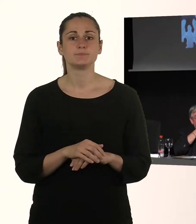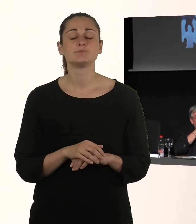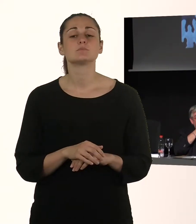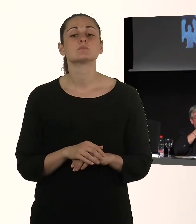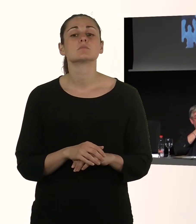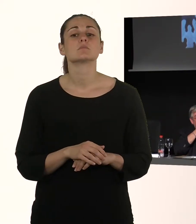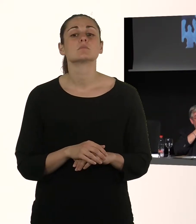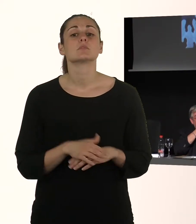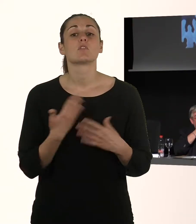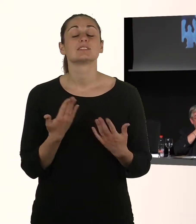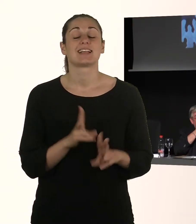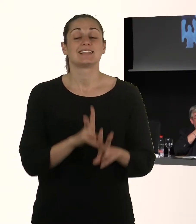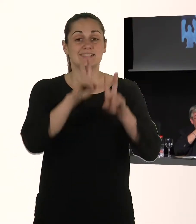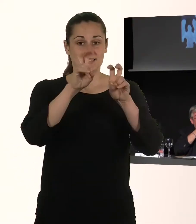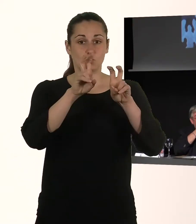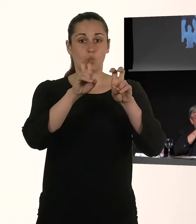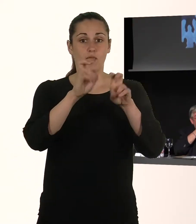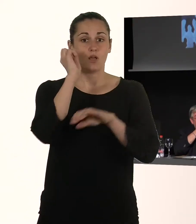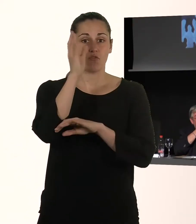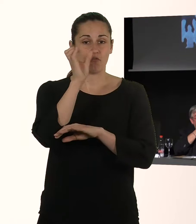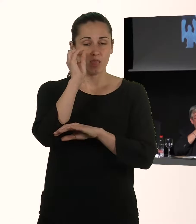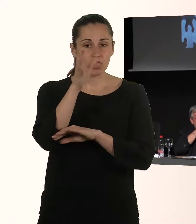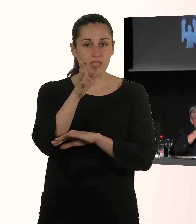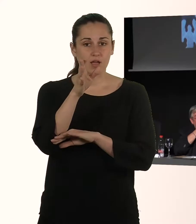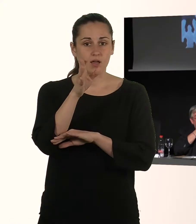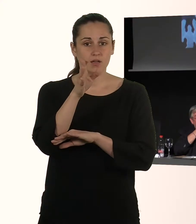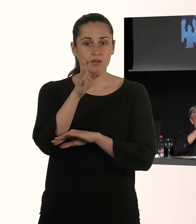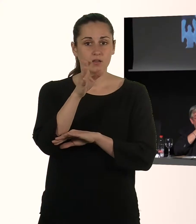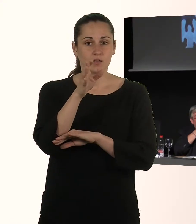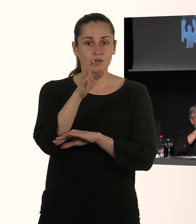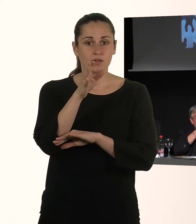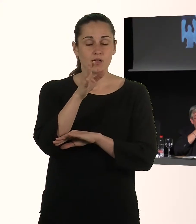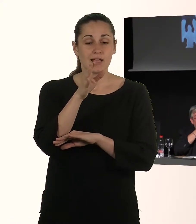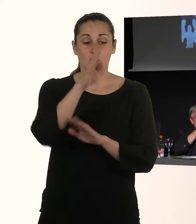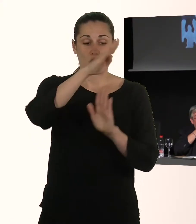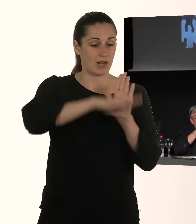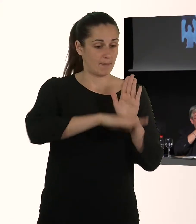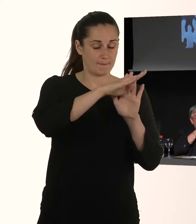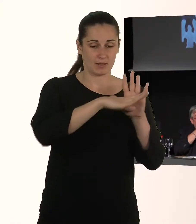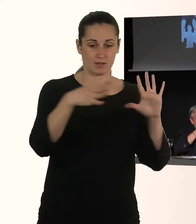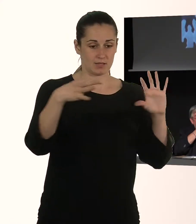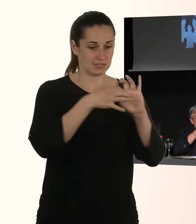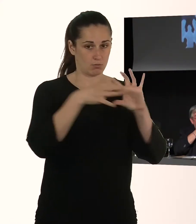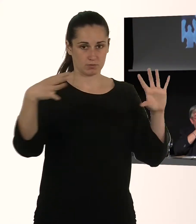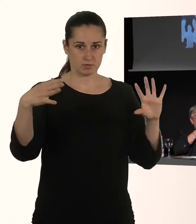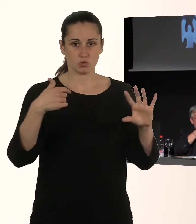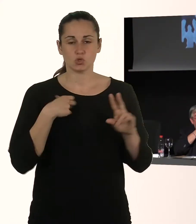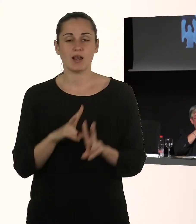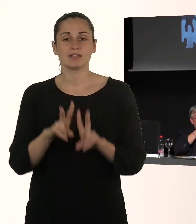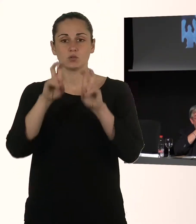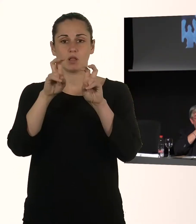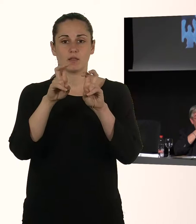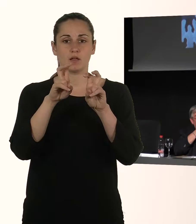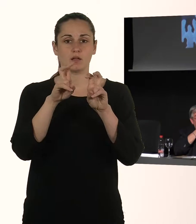el título de la conferencia que finalmente presento no tiene nada que ver con el título que aparece en el programa y simplemente la he titulado José Vicente